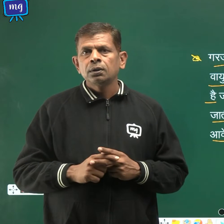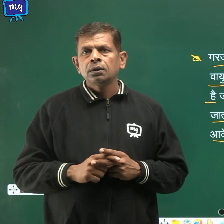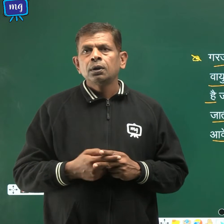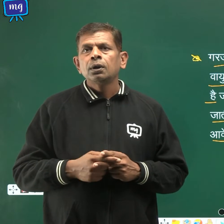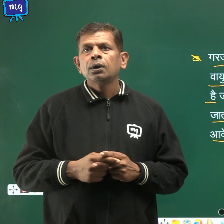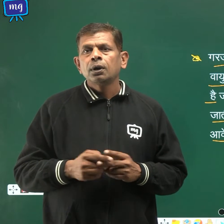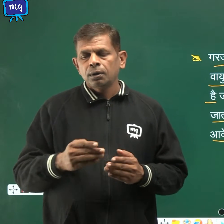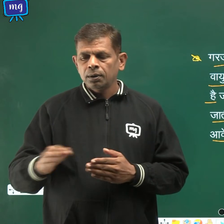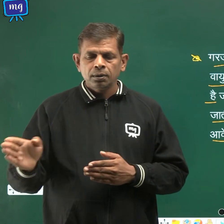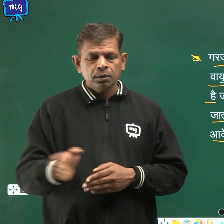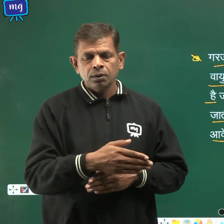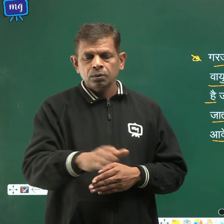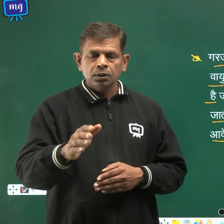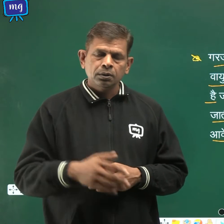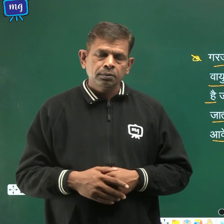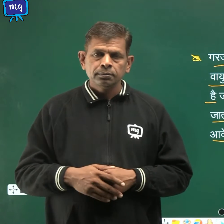पृथक्करण होता है।